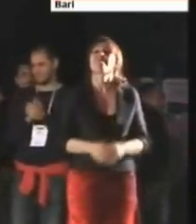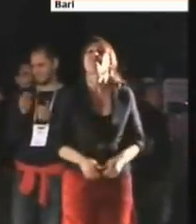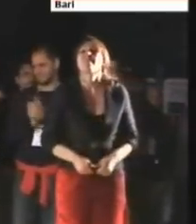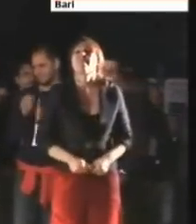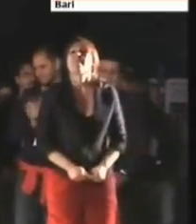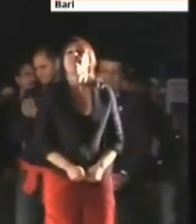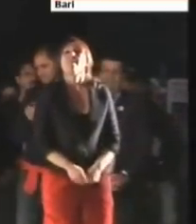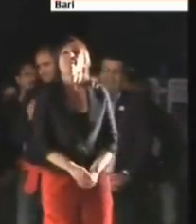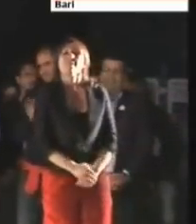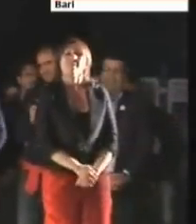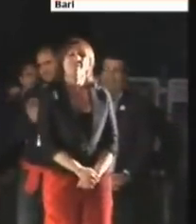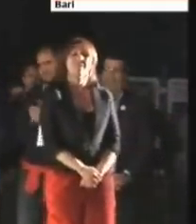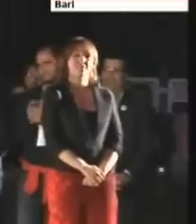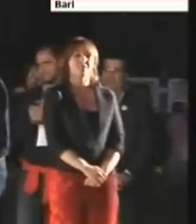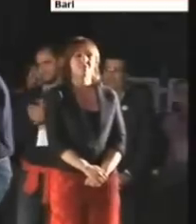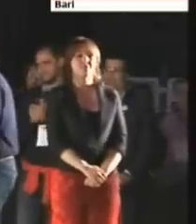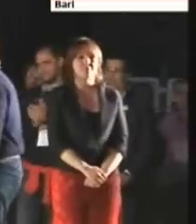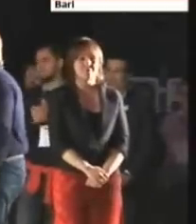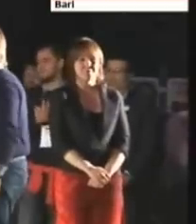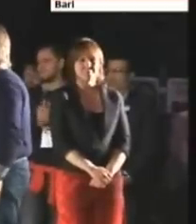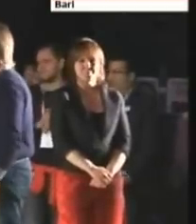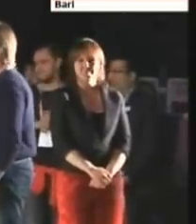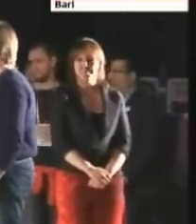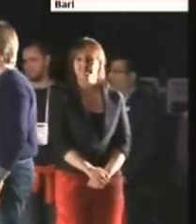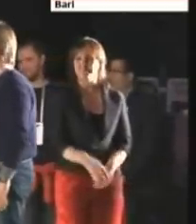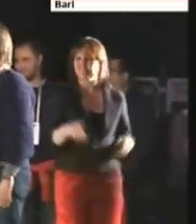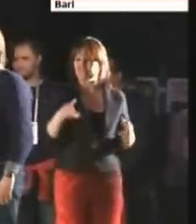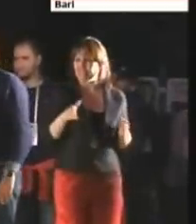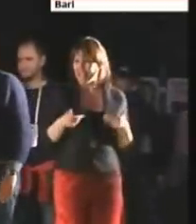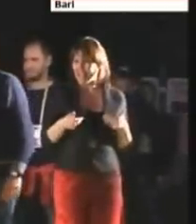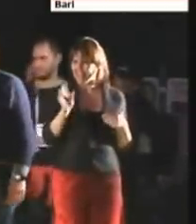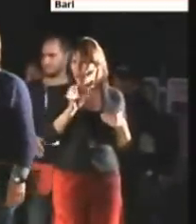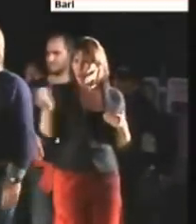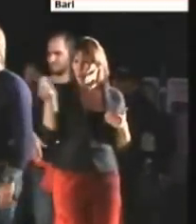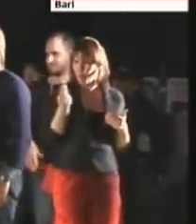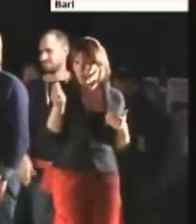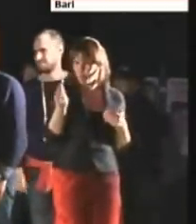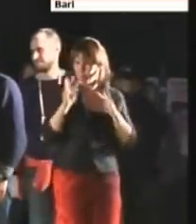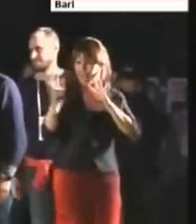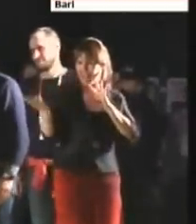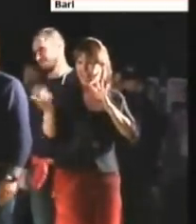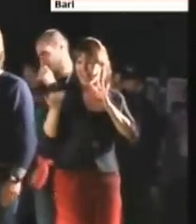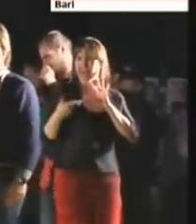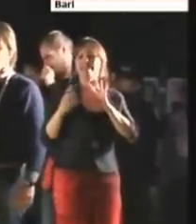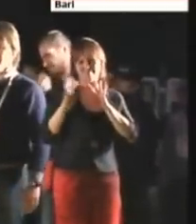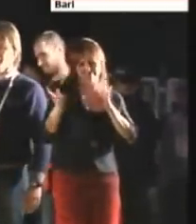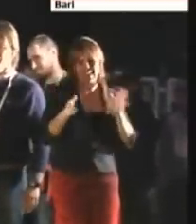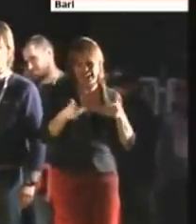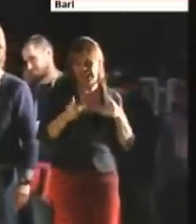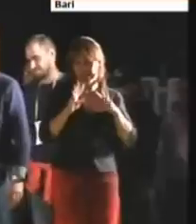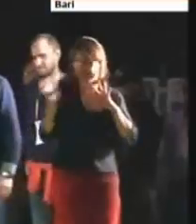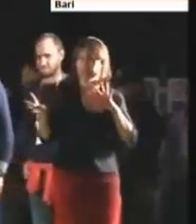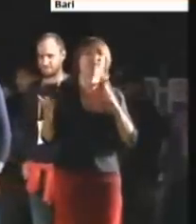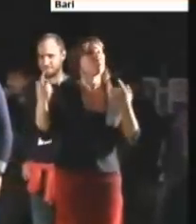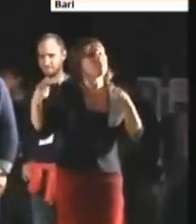Ora loro si prendete tutti quelli candidati alle europee. Senti tutti, allora un po', allora si presentano a loro. Sono